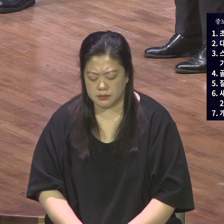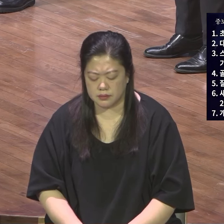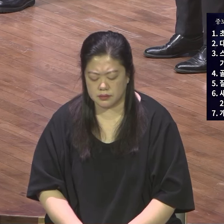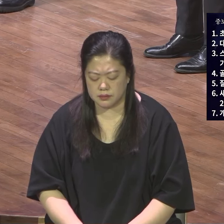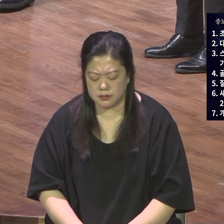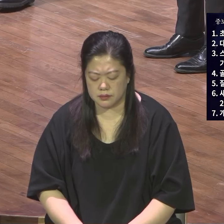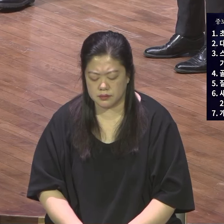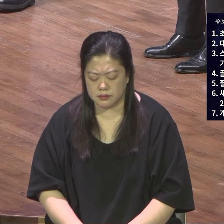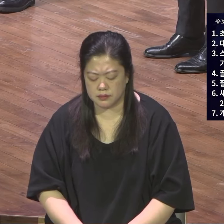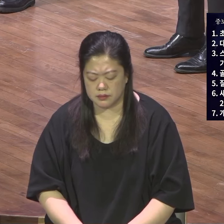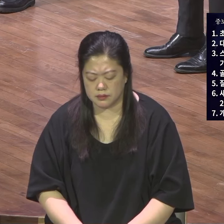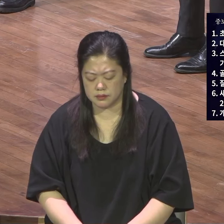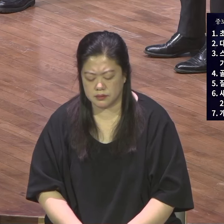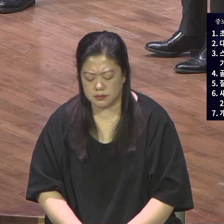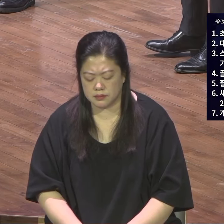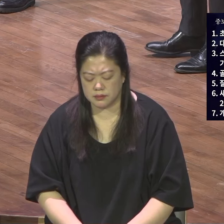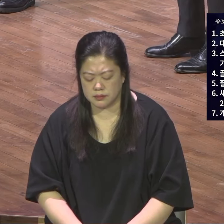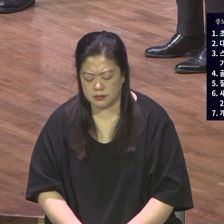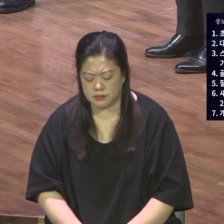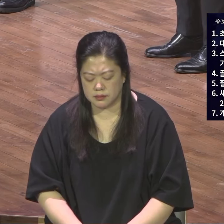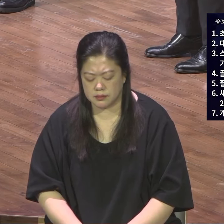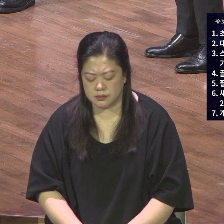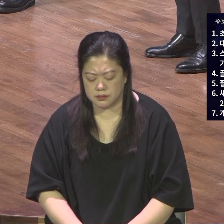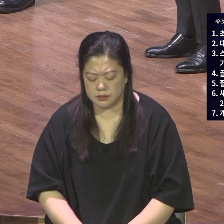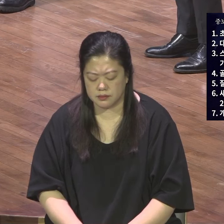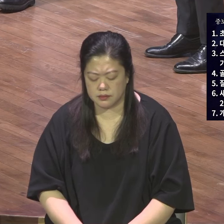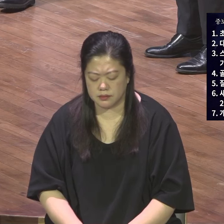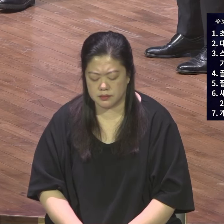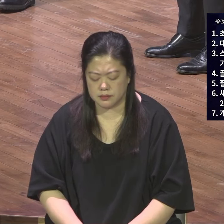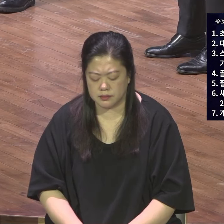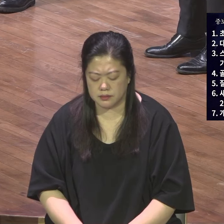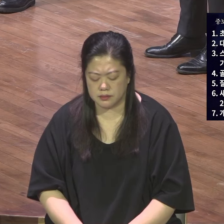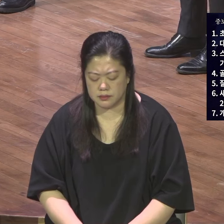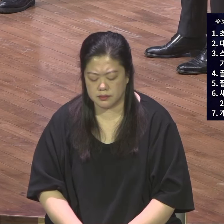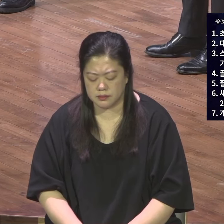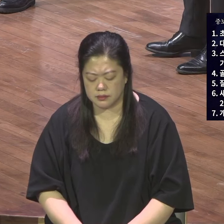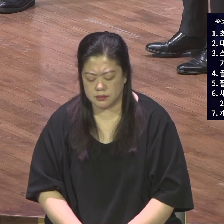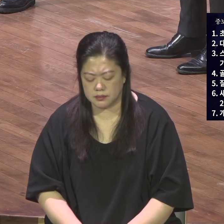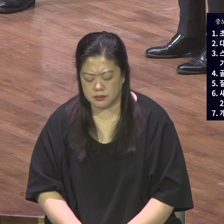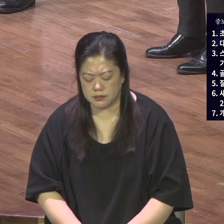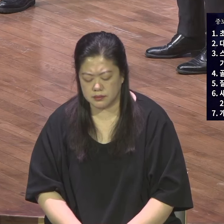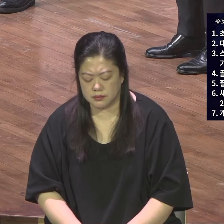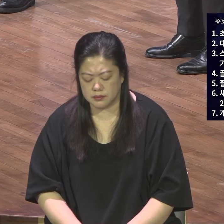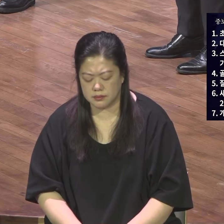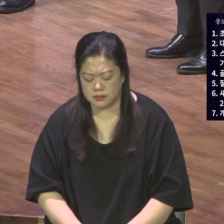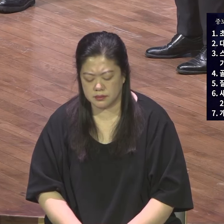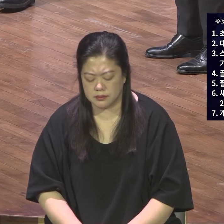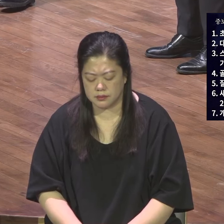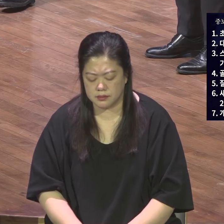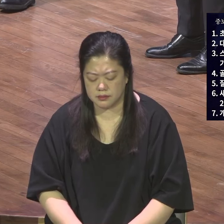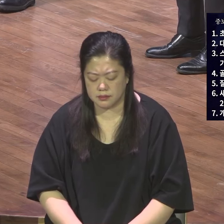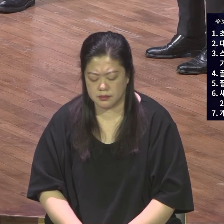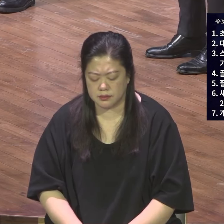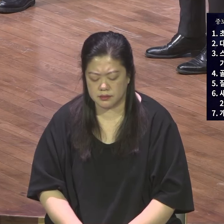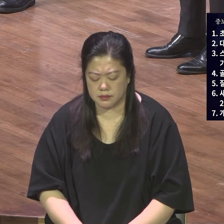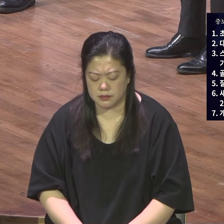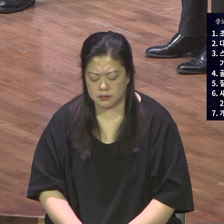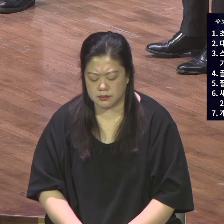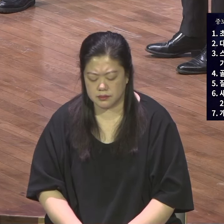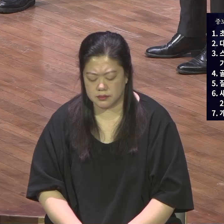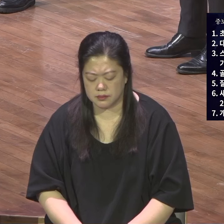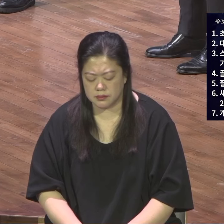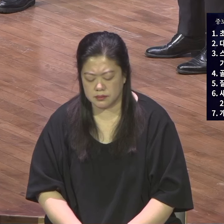하나님께서 말씀해 주시옵시며 함께 도와주시옵시며 복음의 복음에게 도와주시옵시며 그리스도가 정말